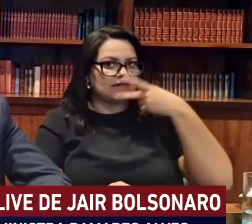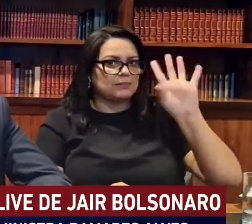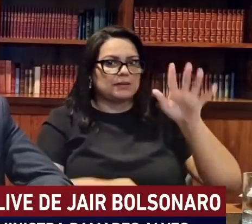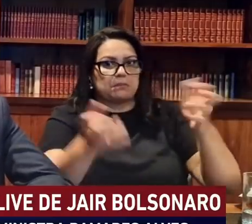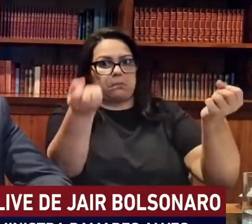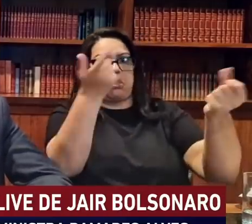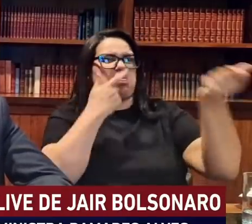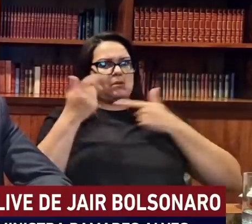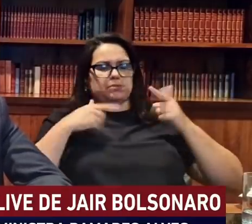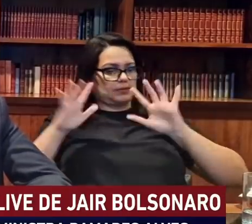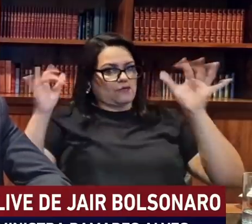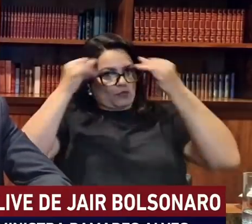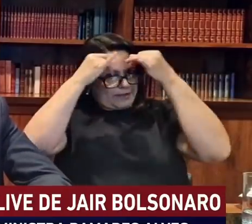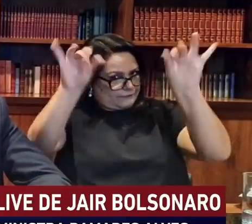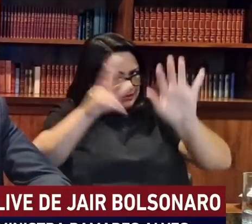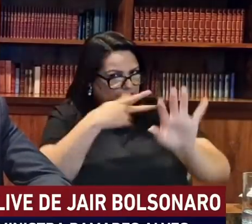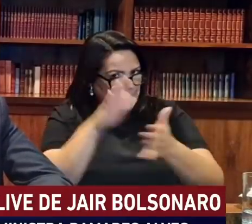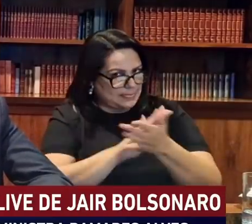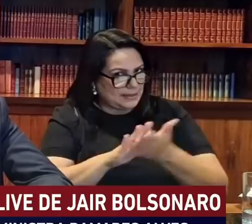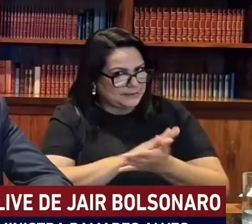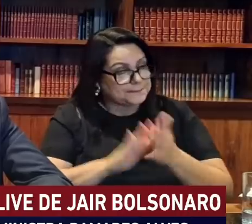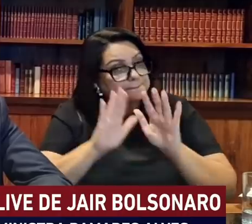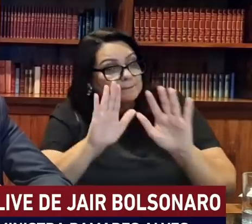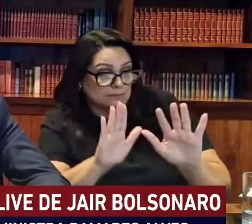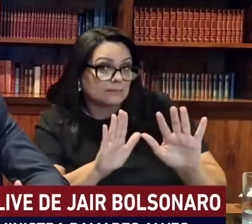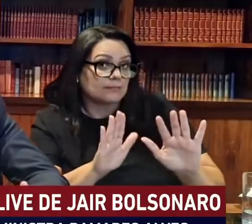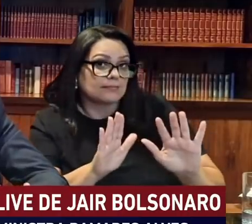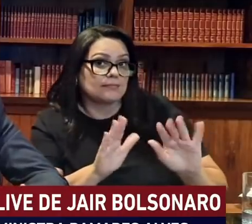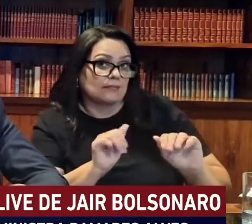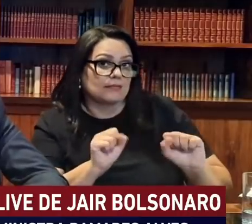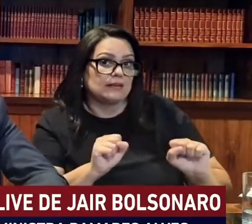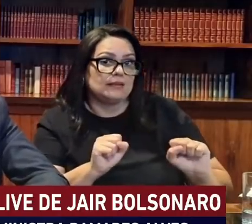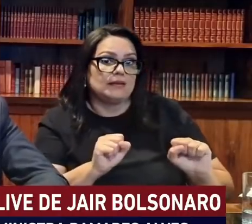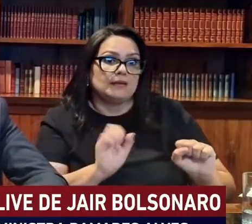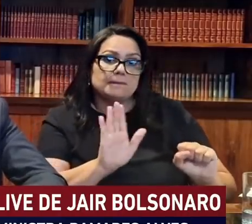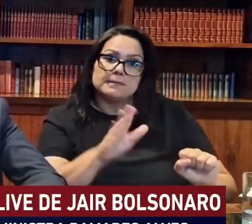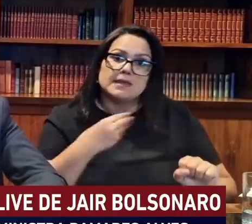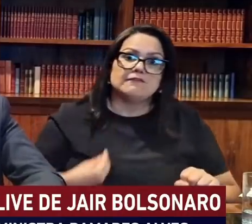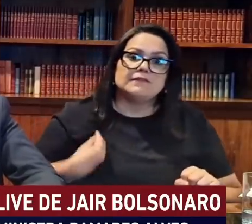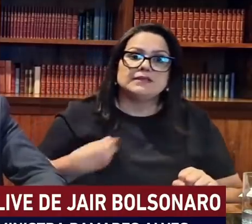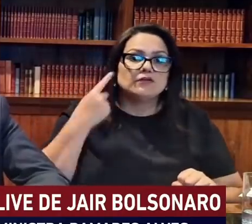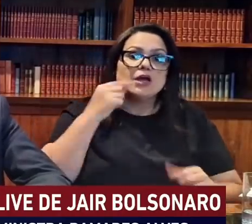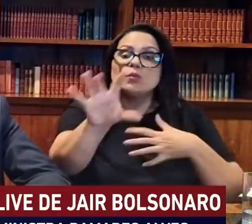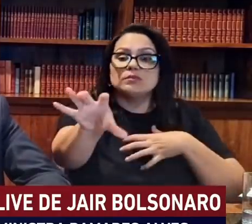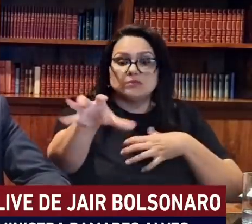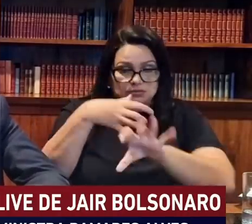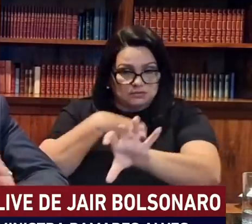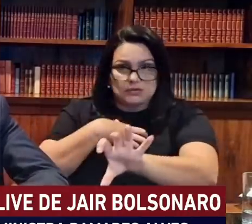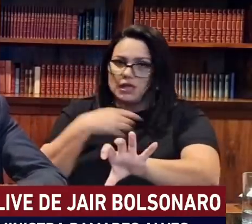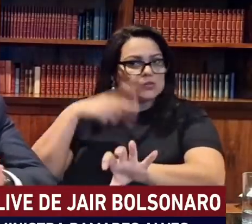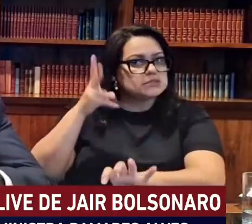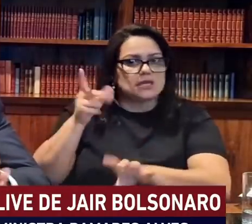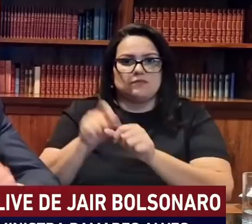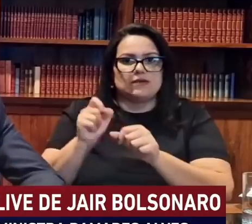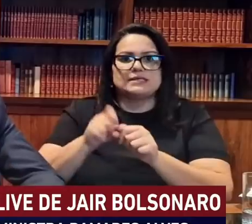minha cabeça, né? Mas eu costumo fazer da minha vida se colocar no lado da outra pessoa. Se coloca no lugar